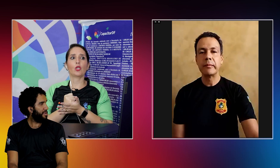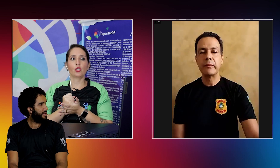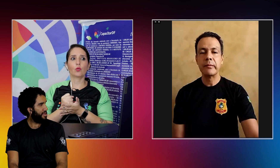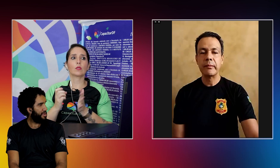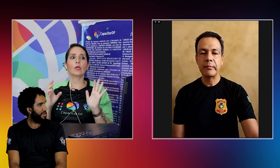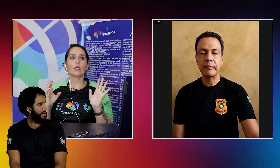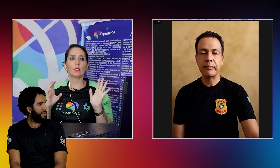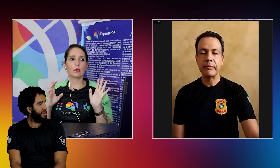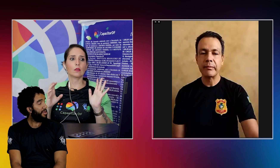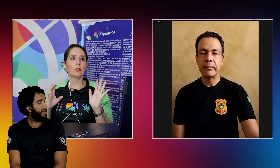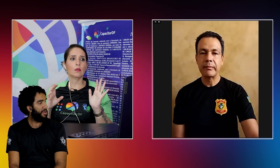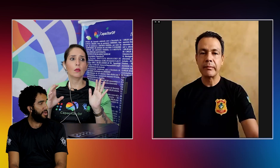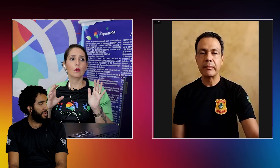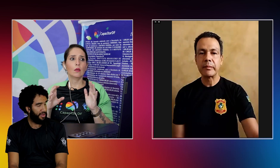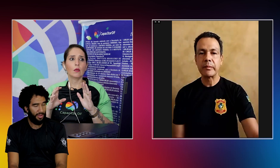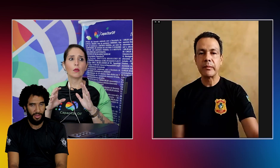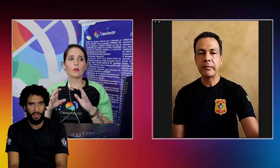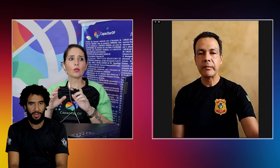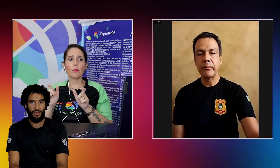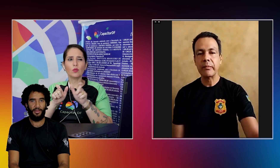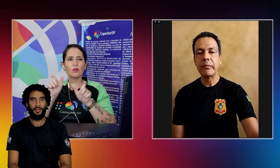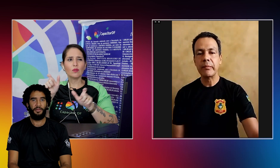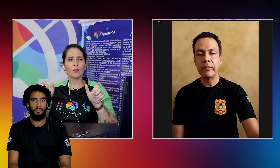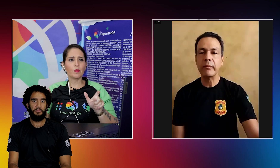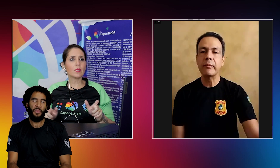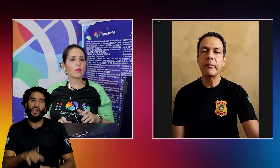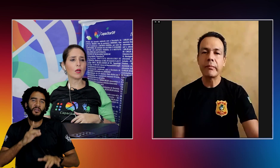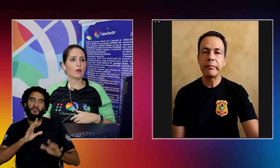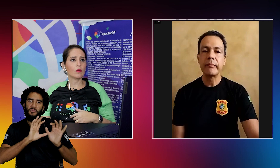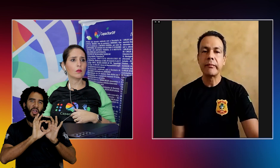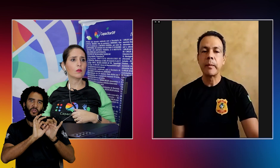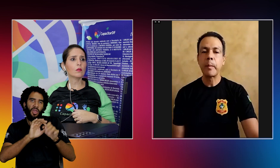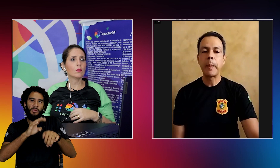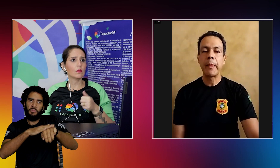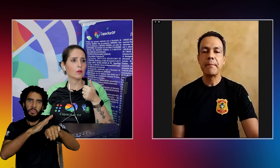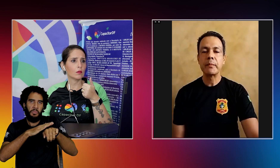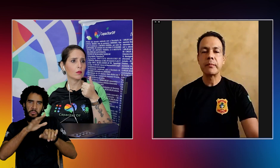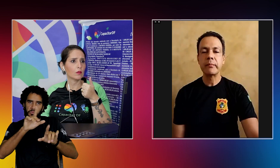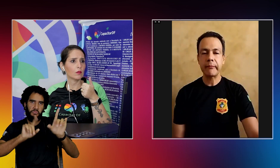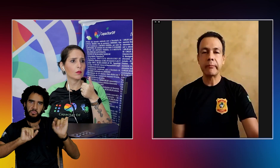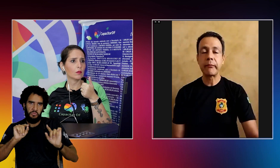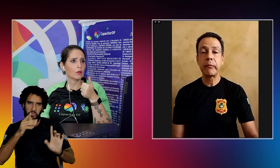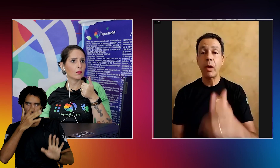Tem gente que usa esse. Acho que é muito pessoal.